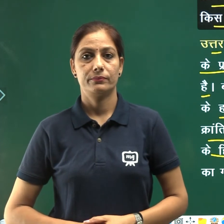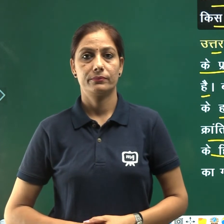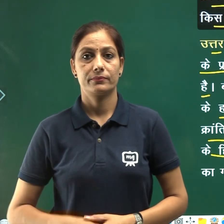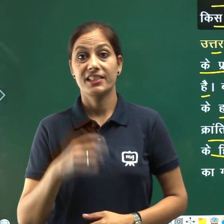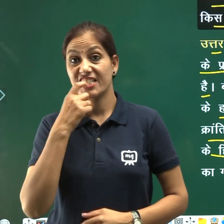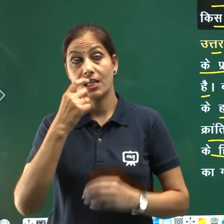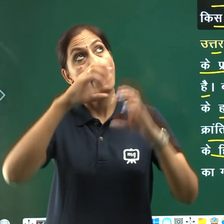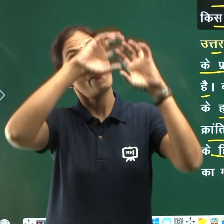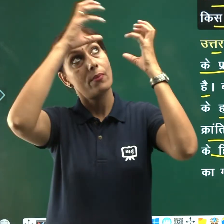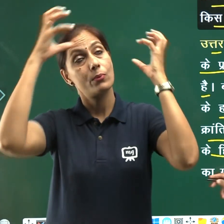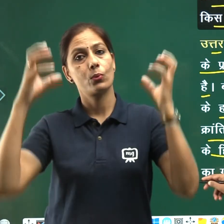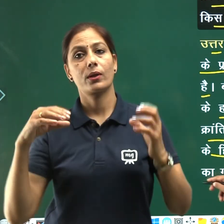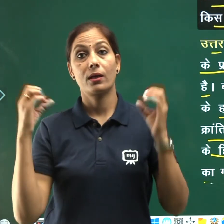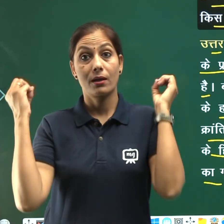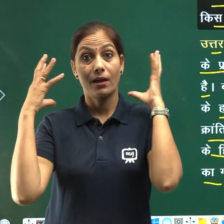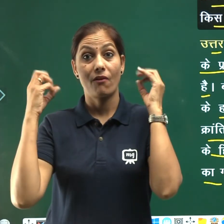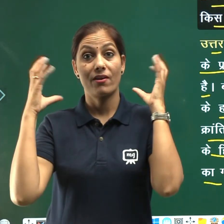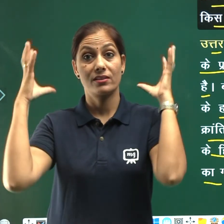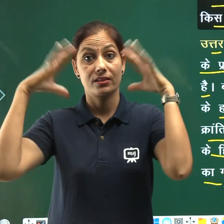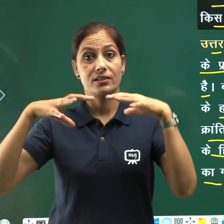बादलों का गर्जन